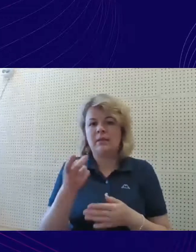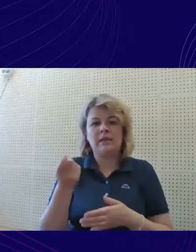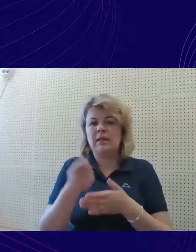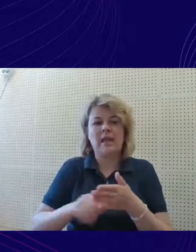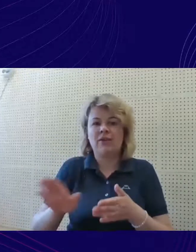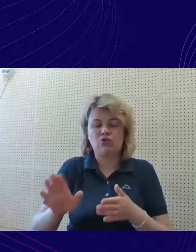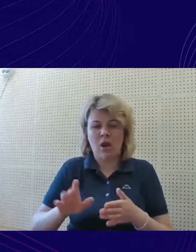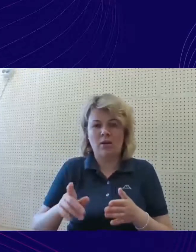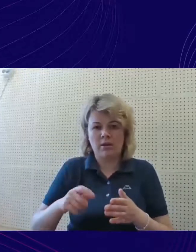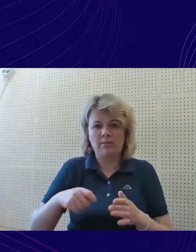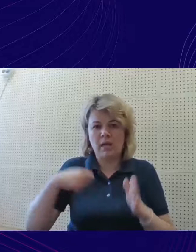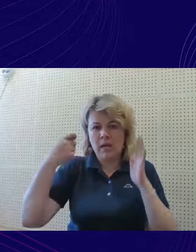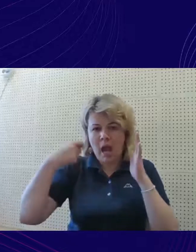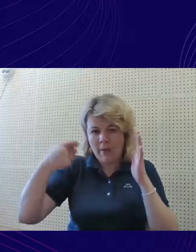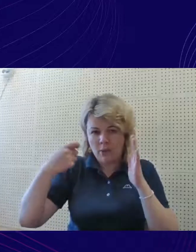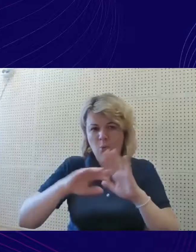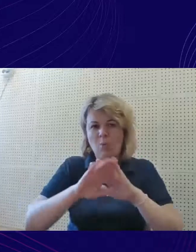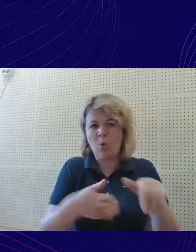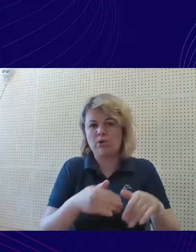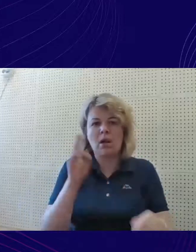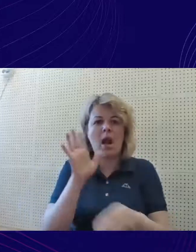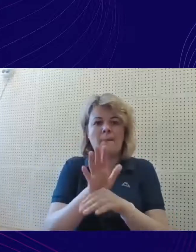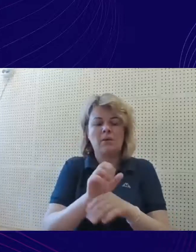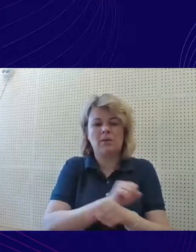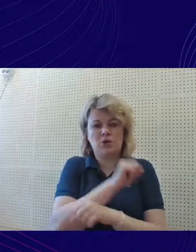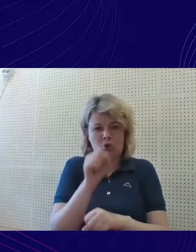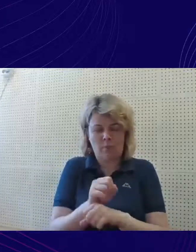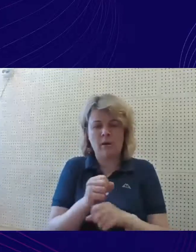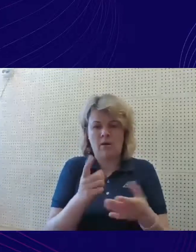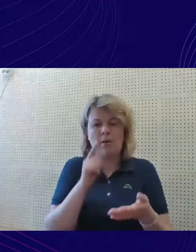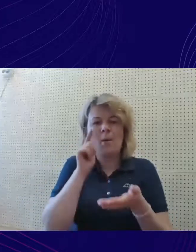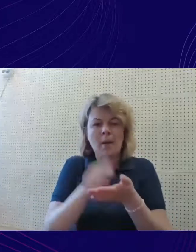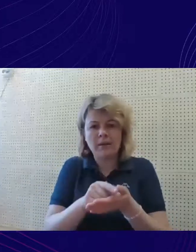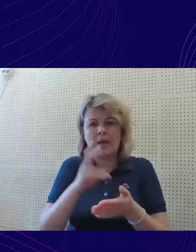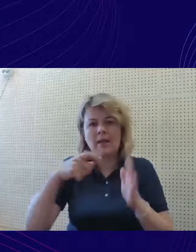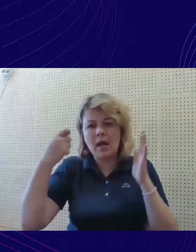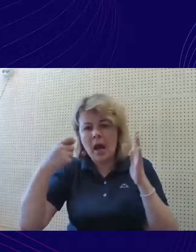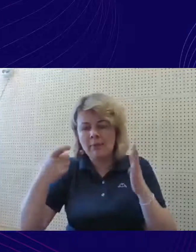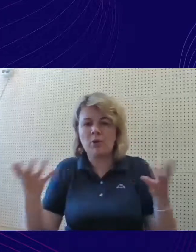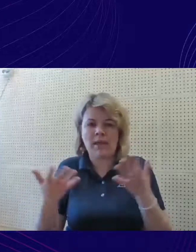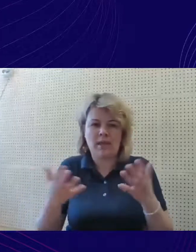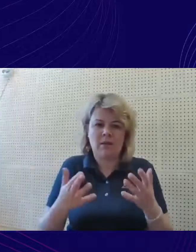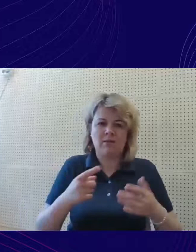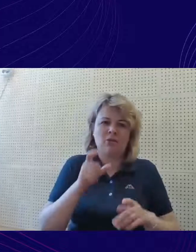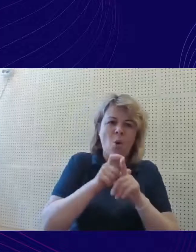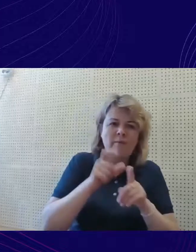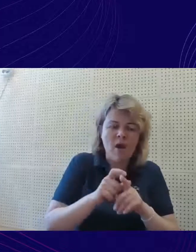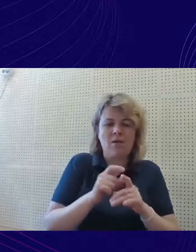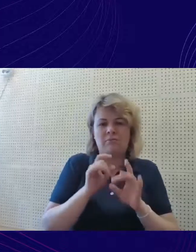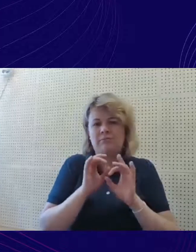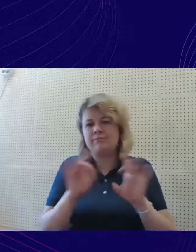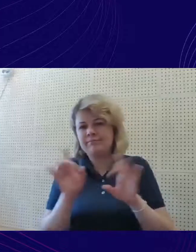камеру после команды «Стоп», еще какие-то попадали на камеру реплики, реакции и так далее. И